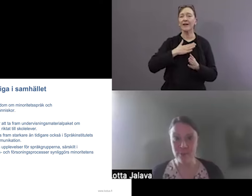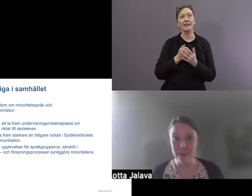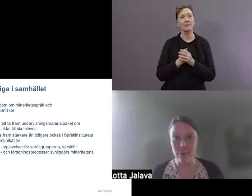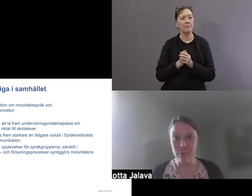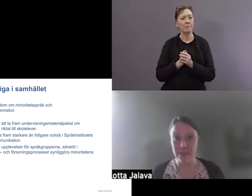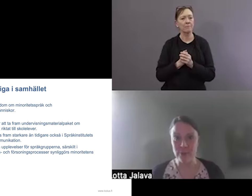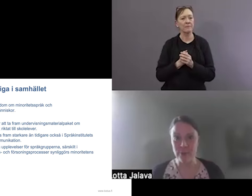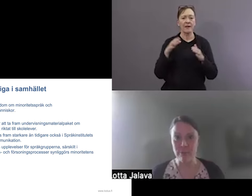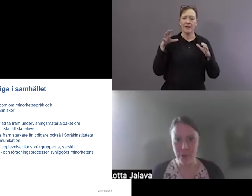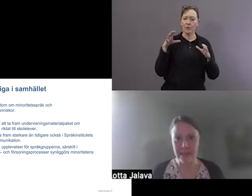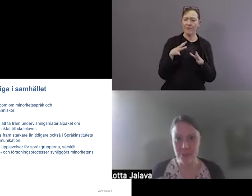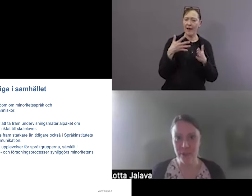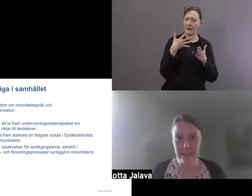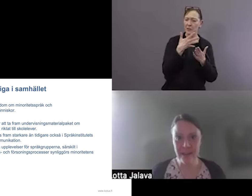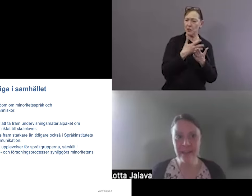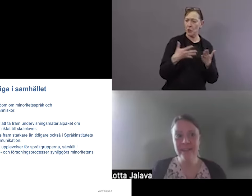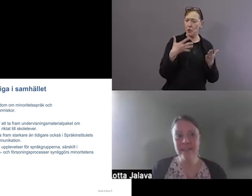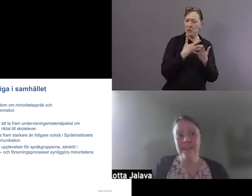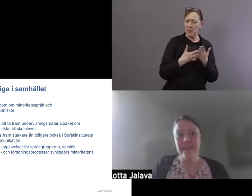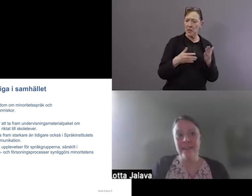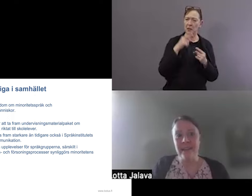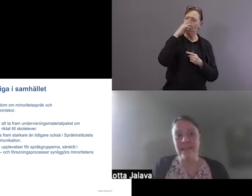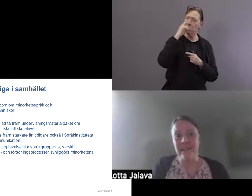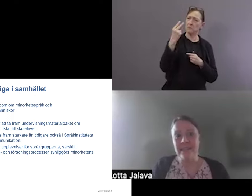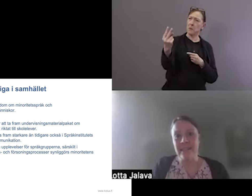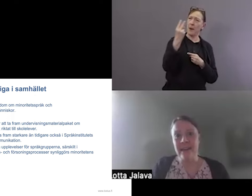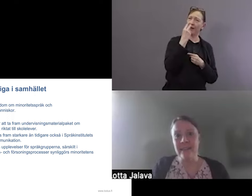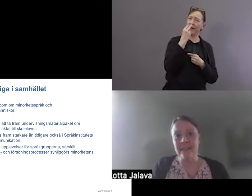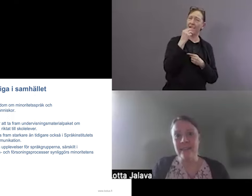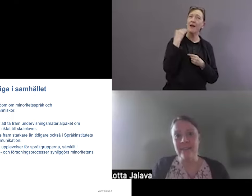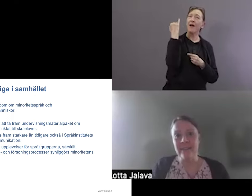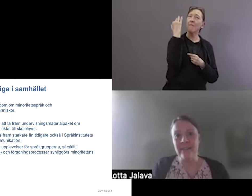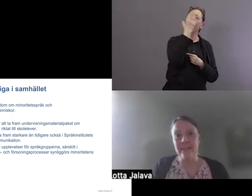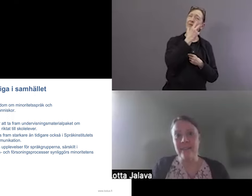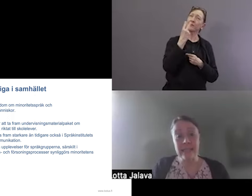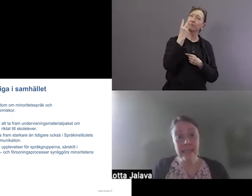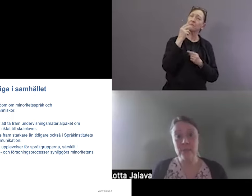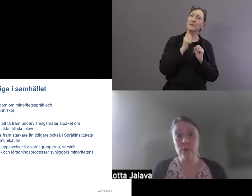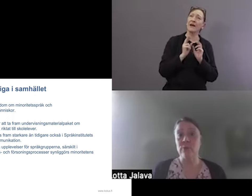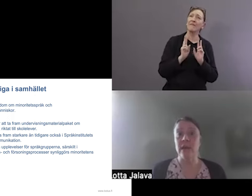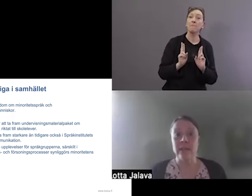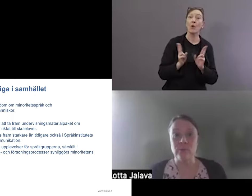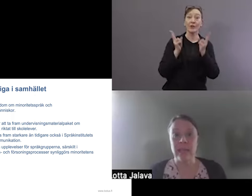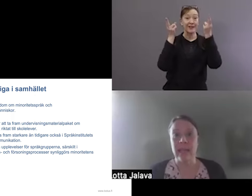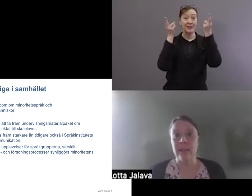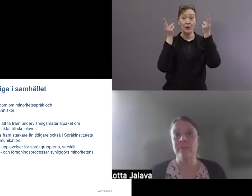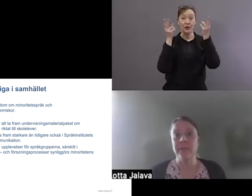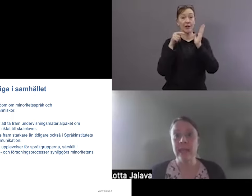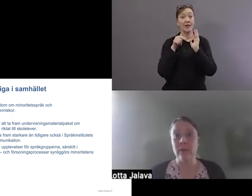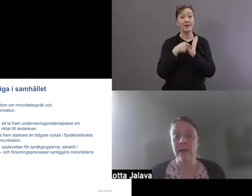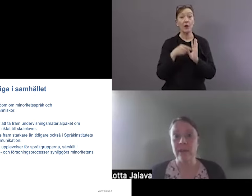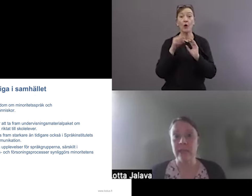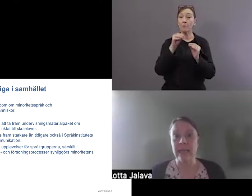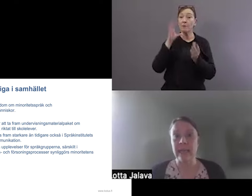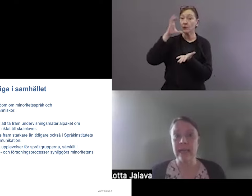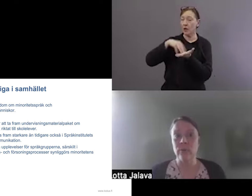tämän vähemmistökielikuvaston modernisointia, ajattelisin. Ja tässähän siis Opetushallitus